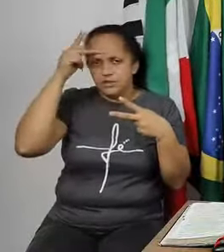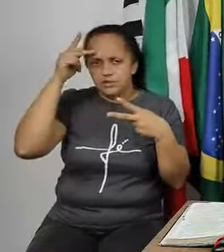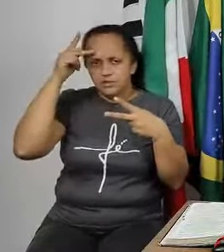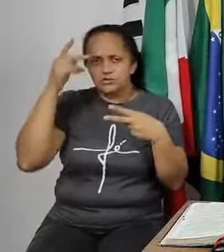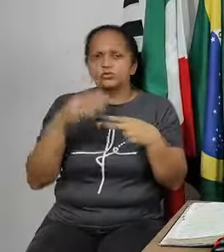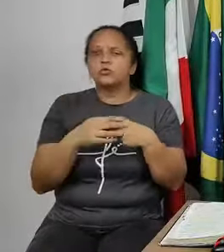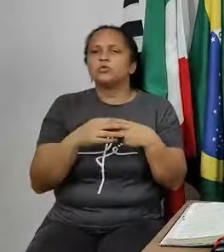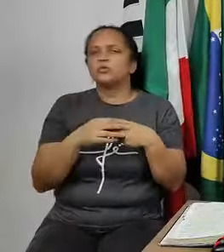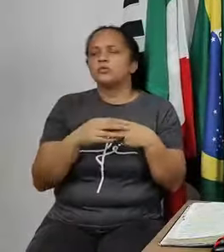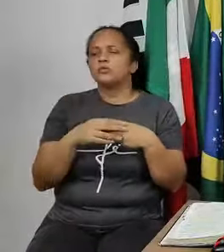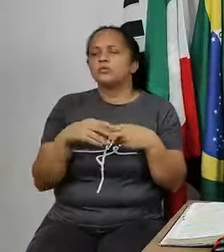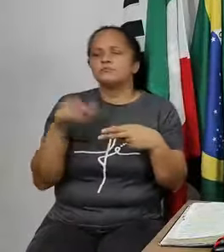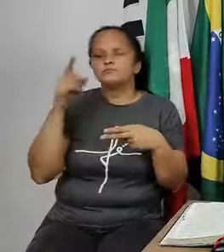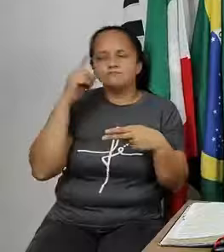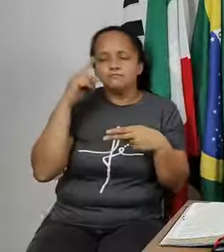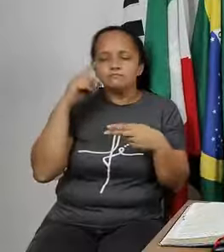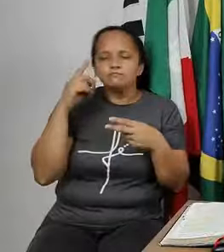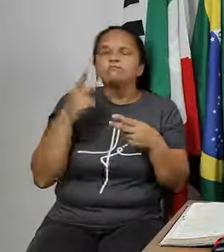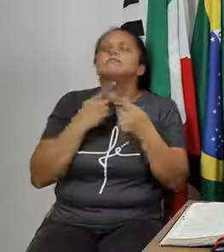ele cavou